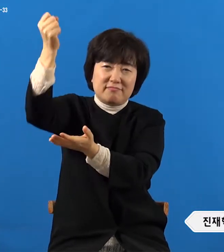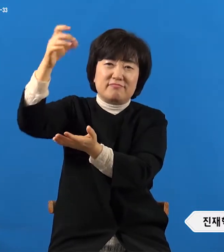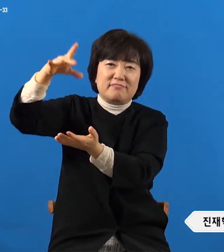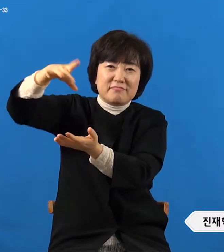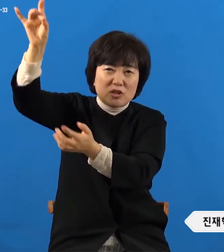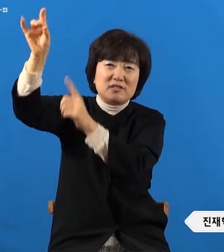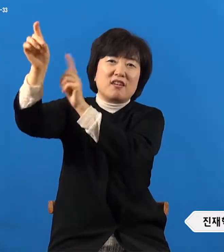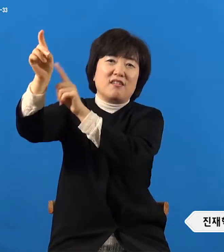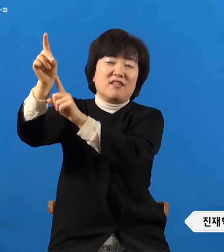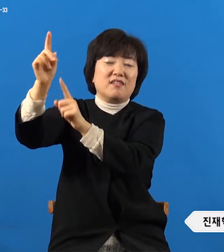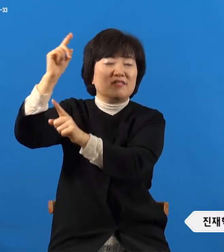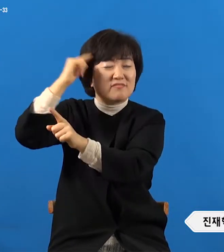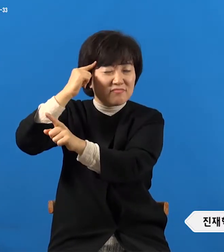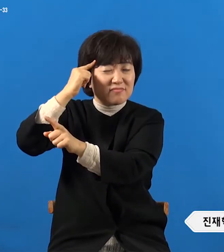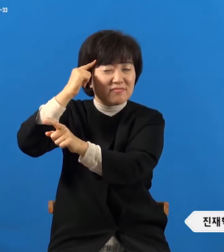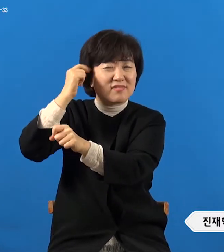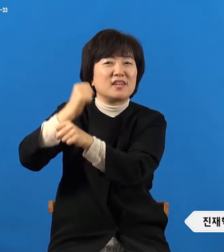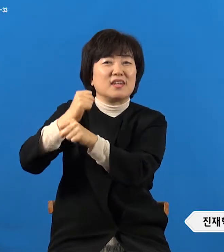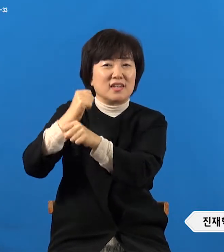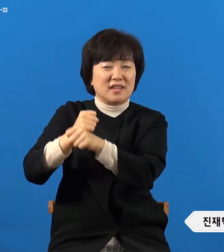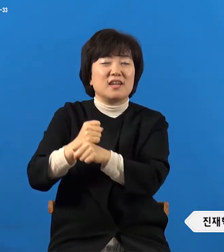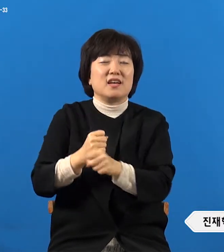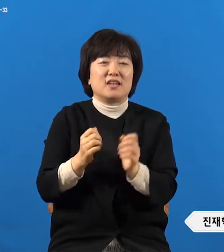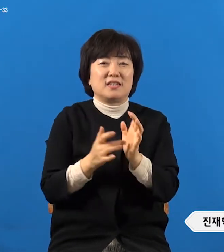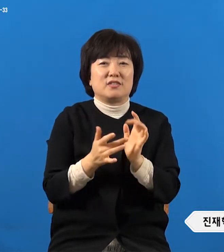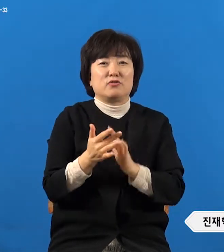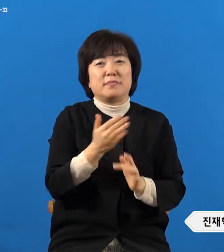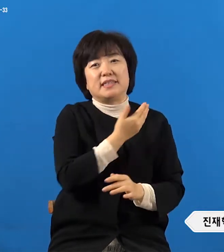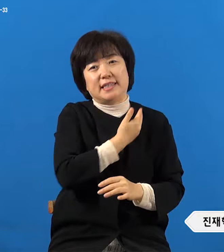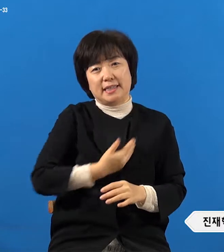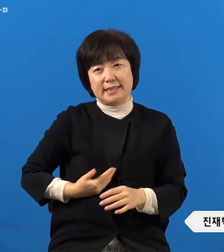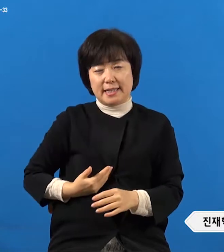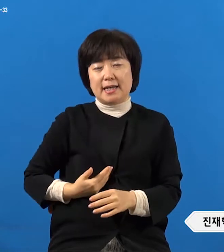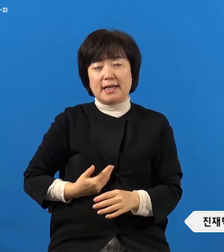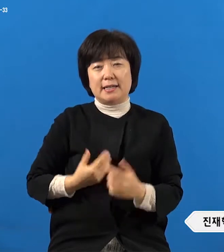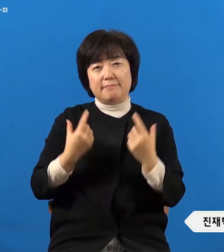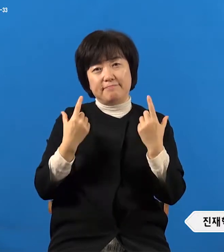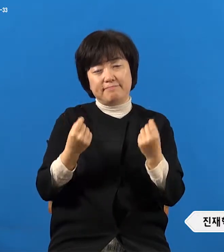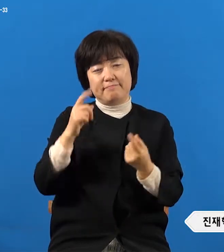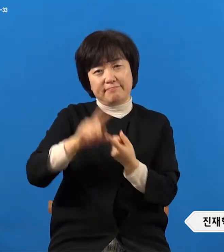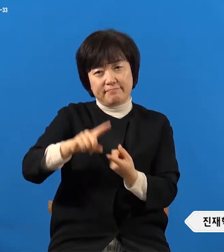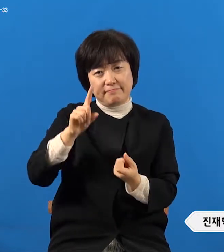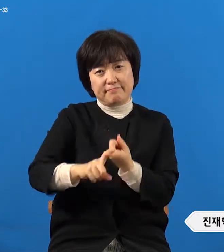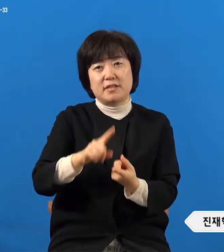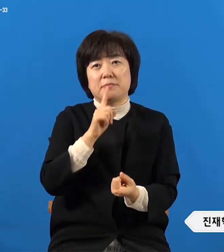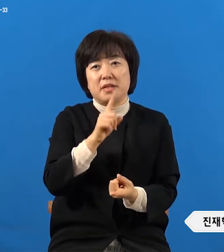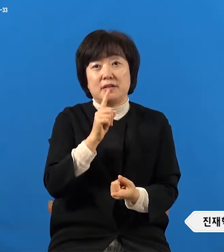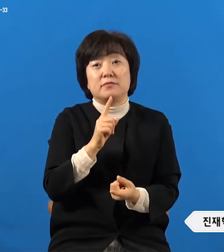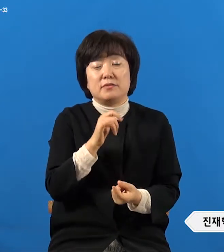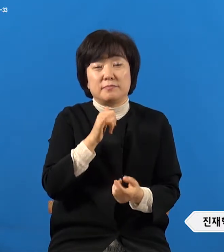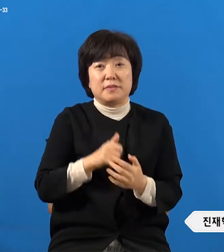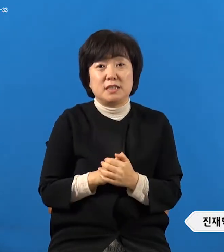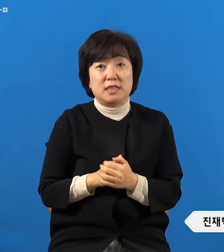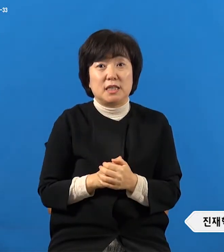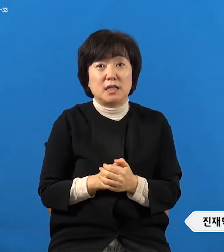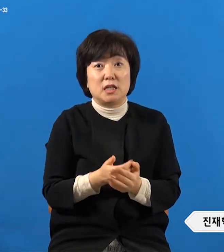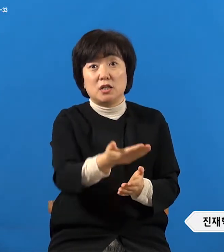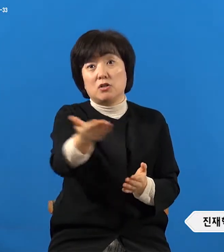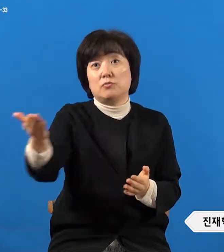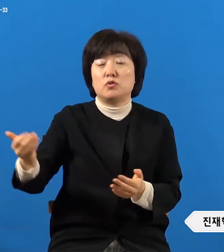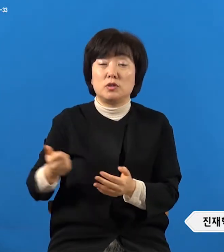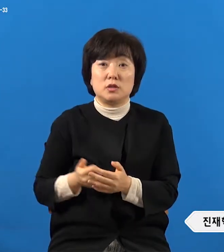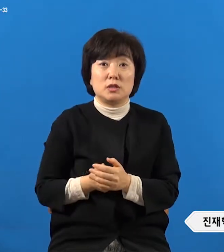그리스도의 제자가 되지 못한다라고 성경은 말씀하고 있습니다. 여러분, 정말